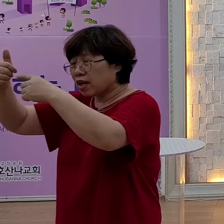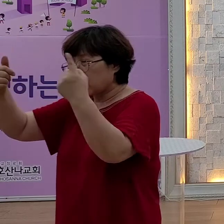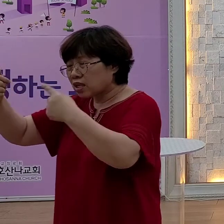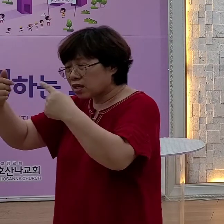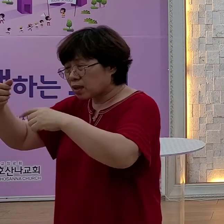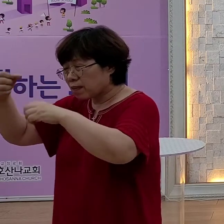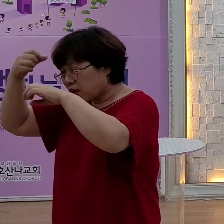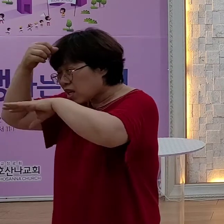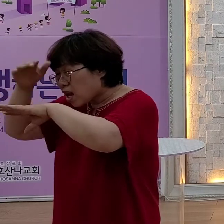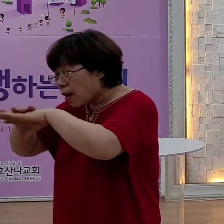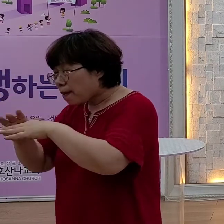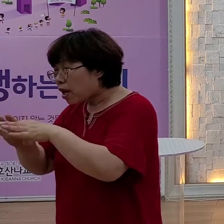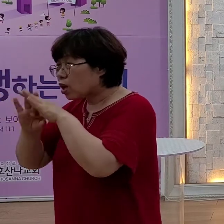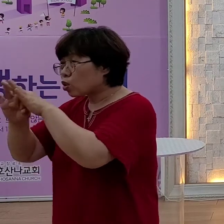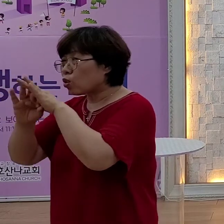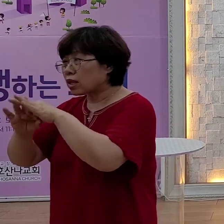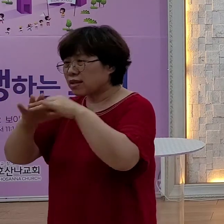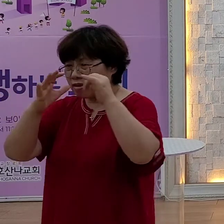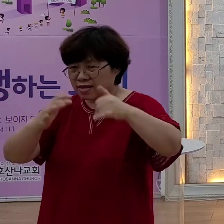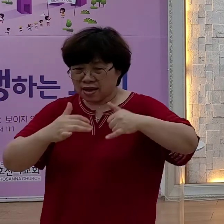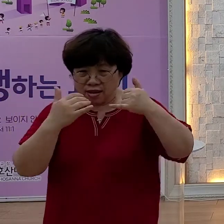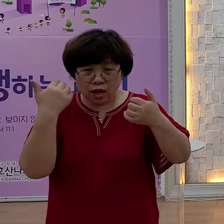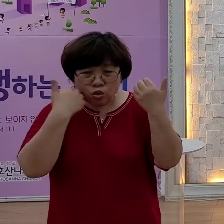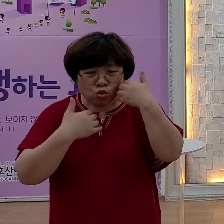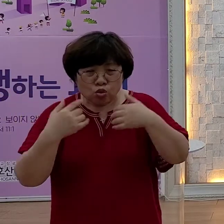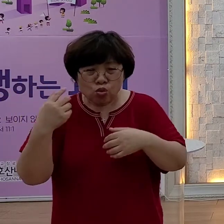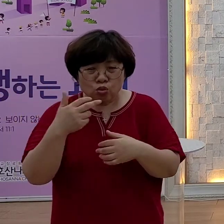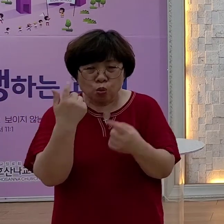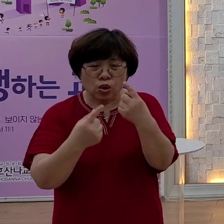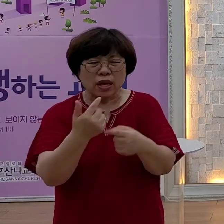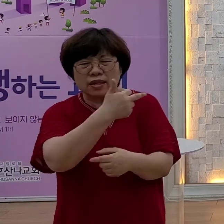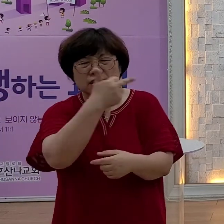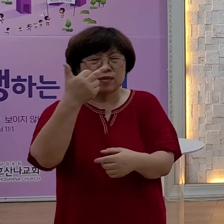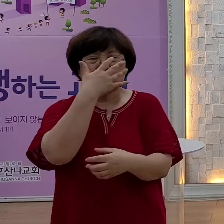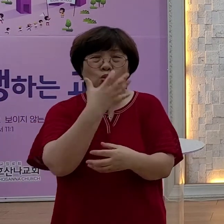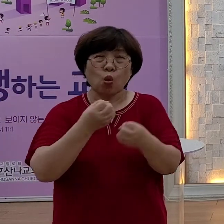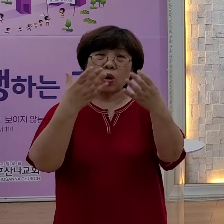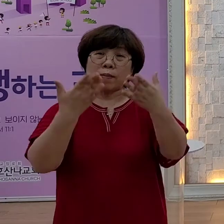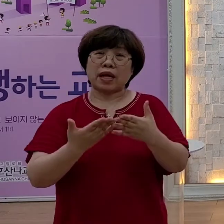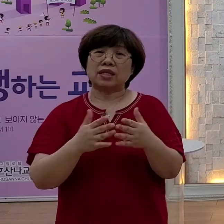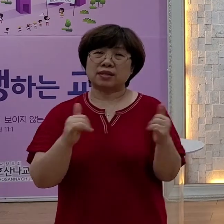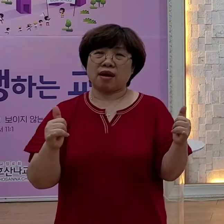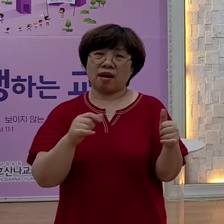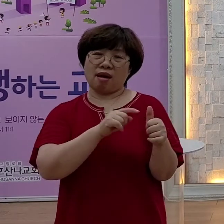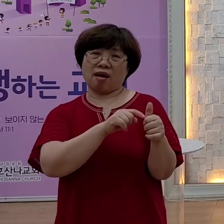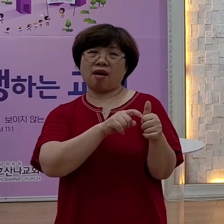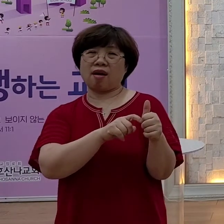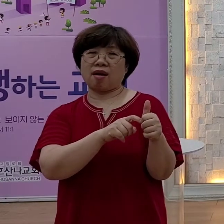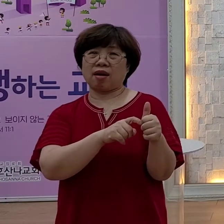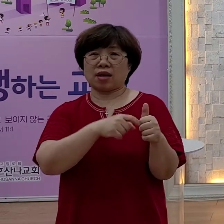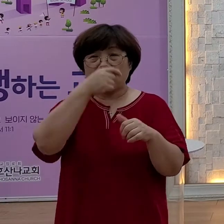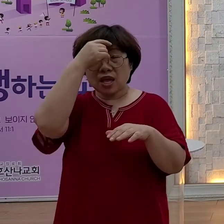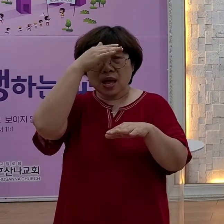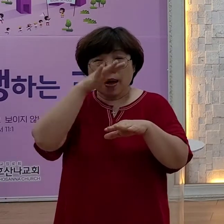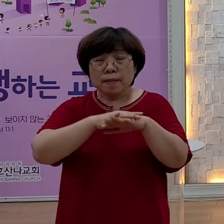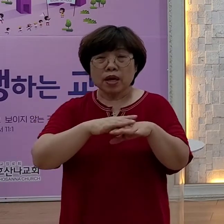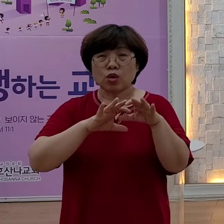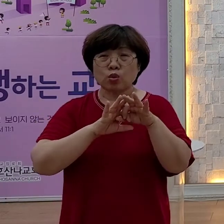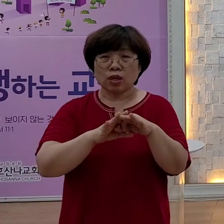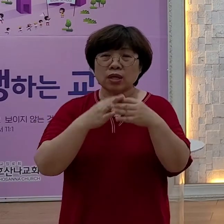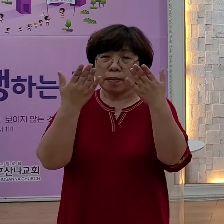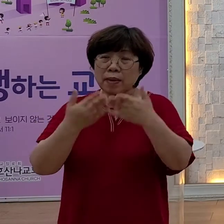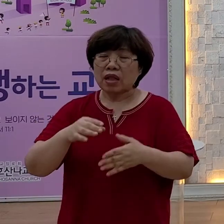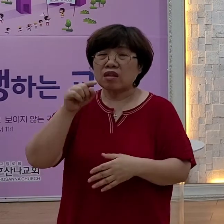통해서 이 세상 그 누구보다도 가장 큰 복을 받은 자였습니다. 그러니까 솔로몬은 예배를 통해서 복을 받은 것이 무엇인지를 알고 있는